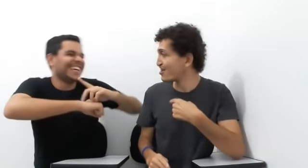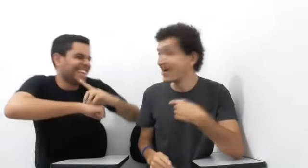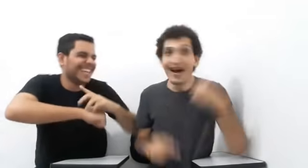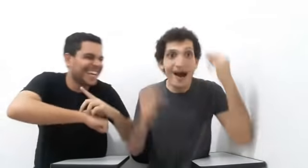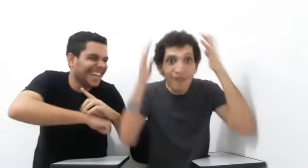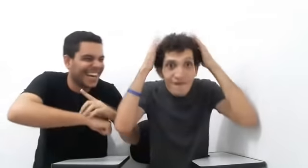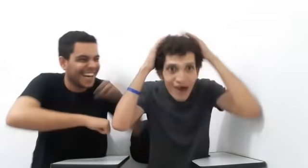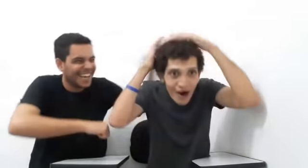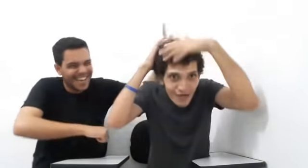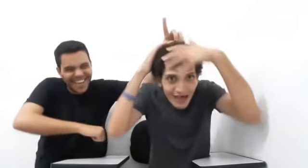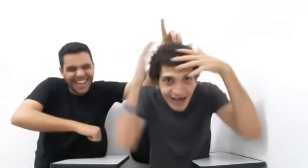É uma fauna.